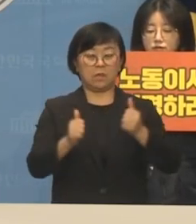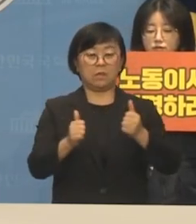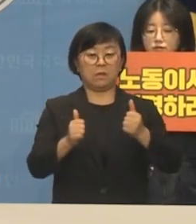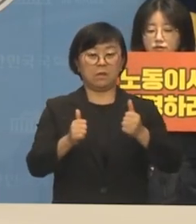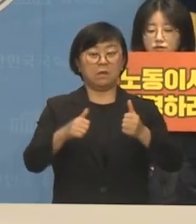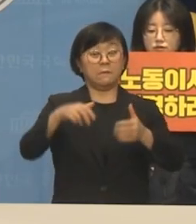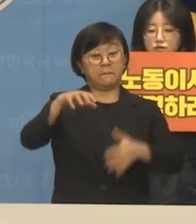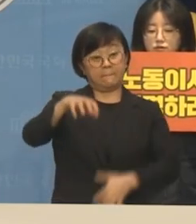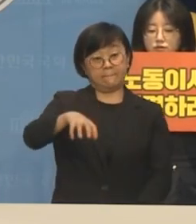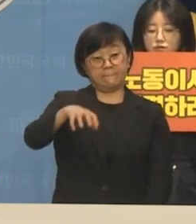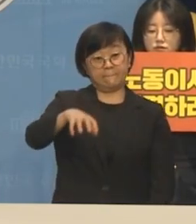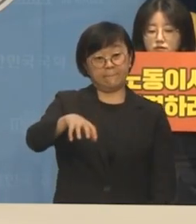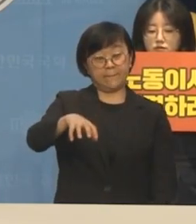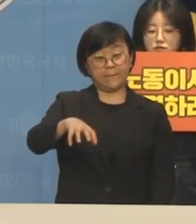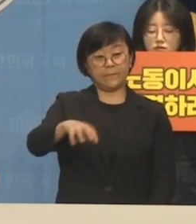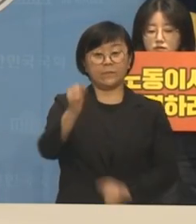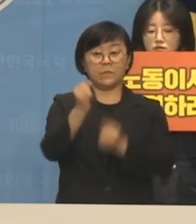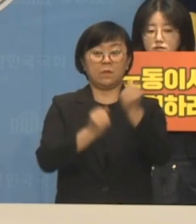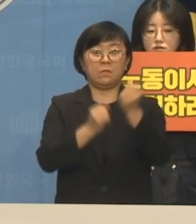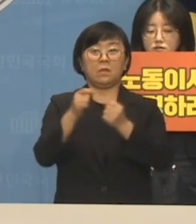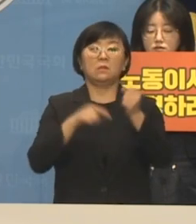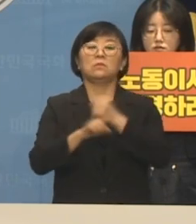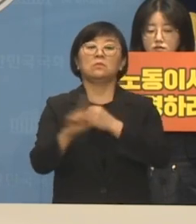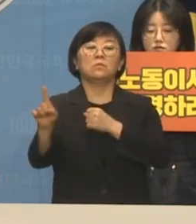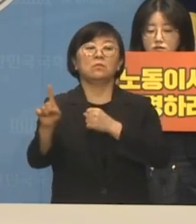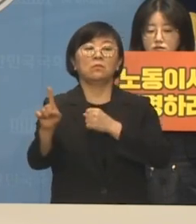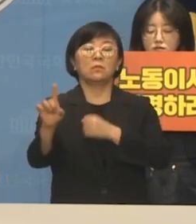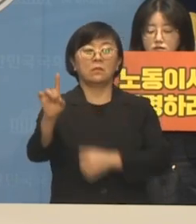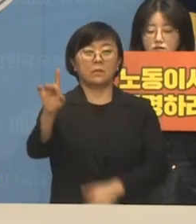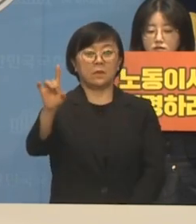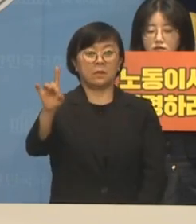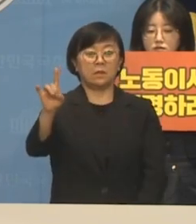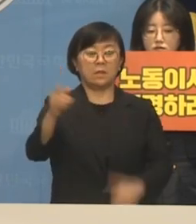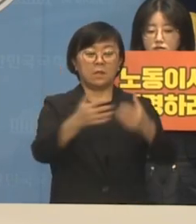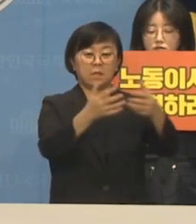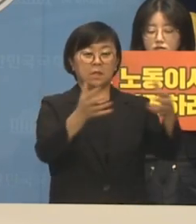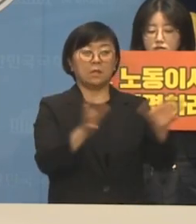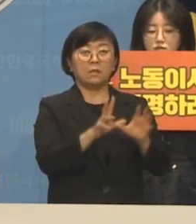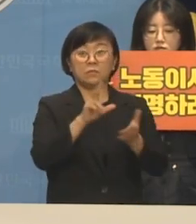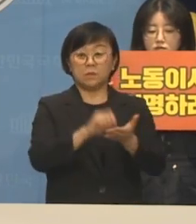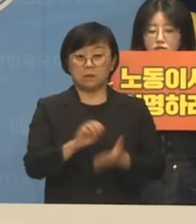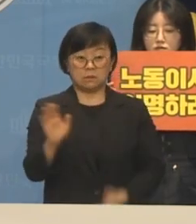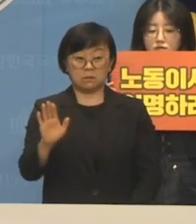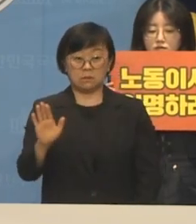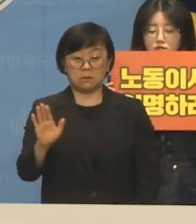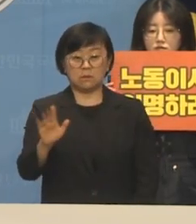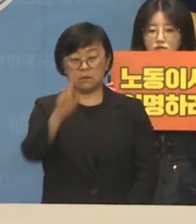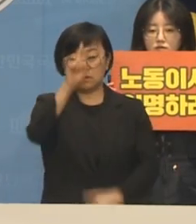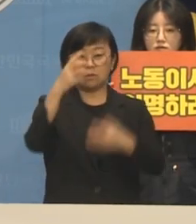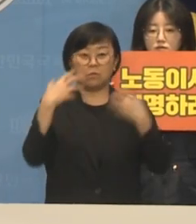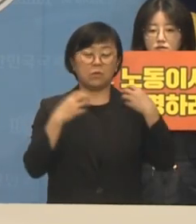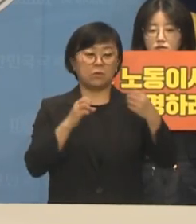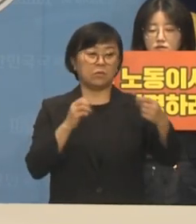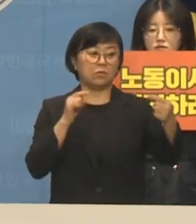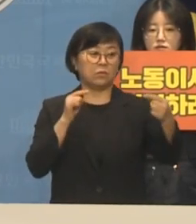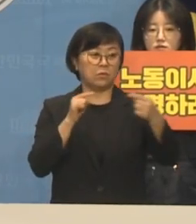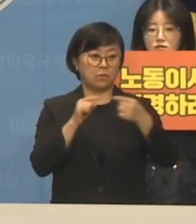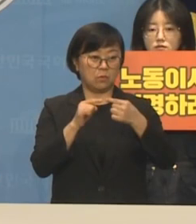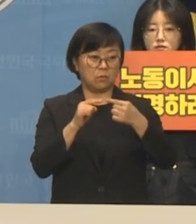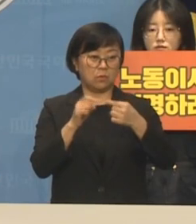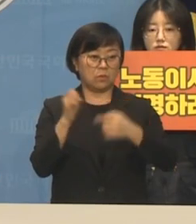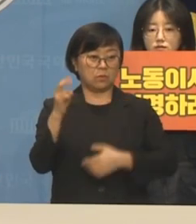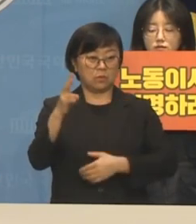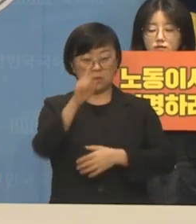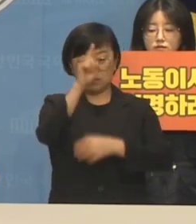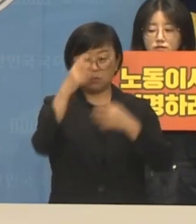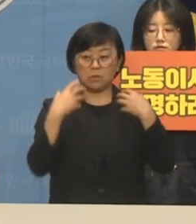소통관을 빌려서 기자회견을 하는 이유는 단지 한 기관의 문제가 아니라 이 정부의 소통과 그리고